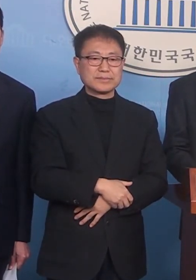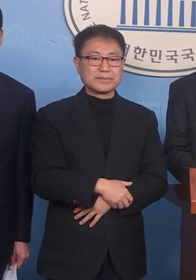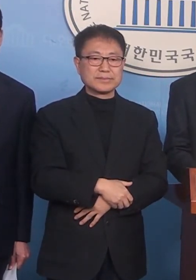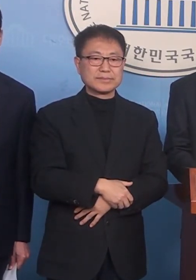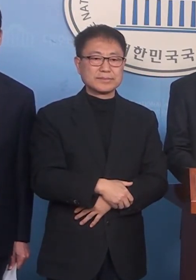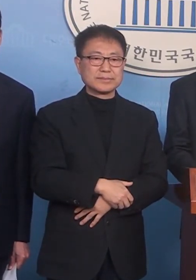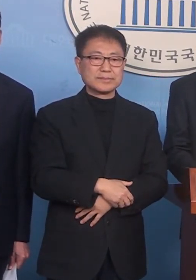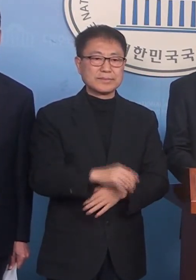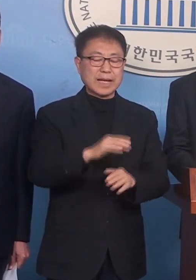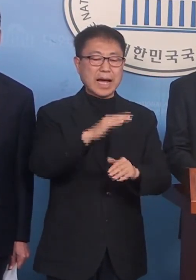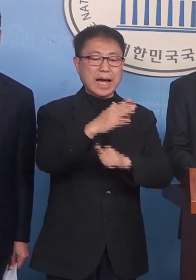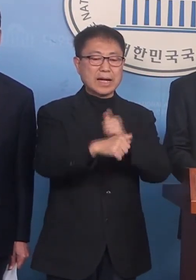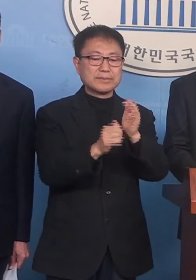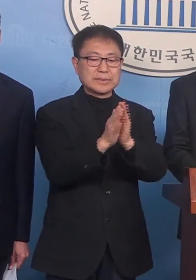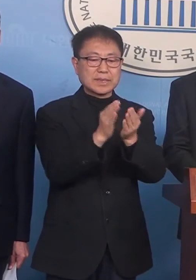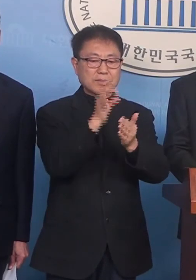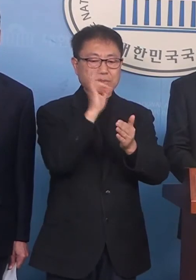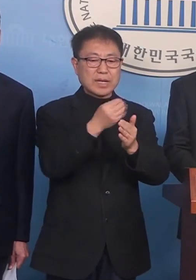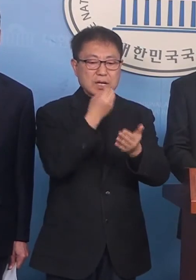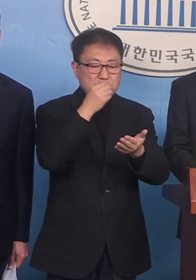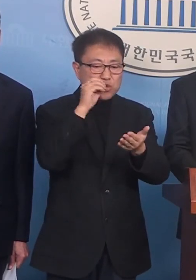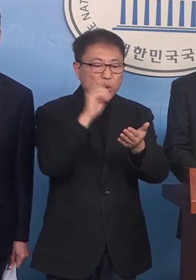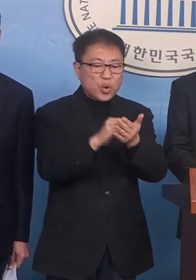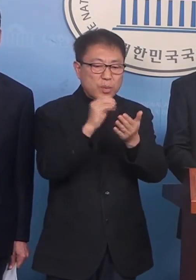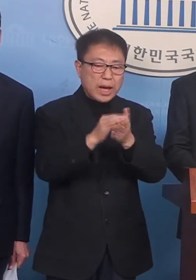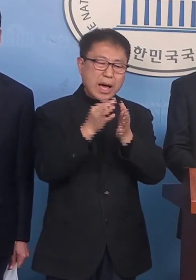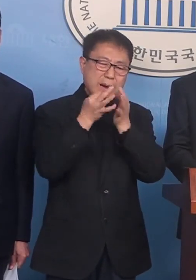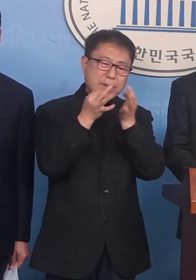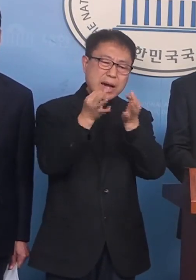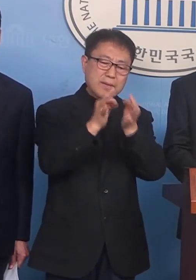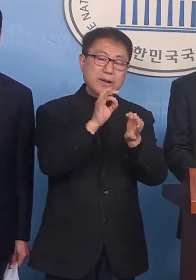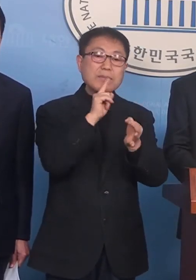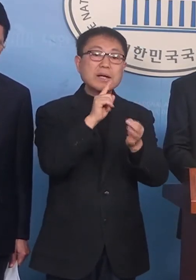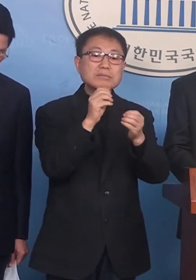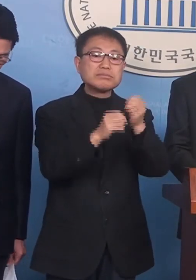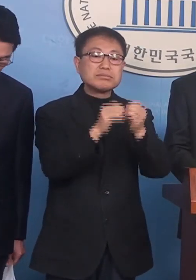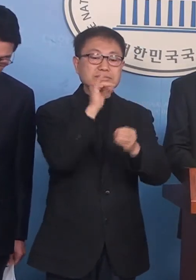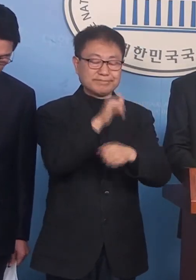성경에 보면 돌들이 소리치리로다 하는 구절이 나옵니다.